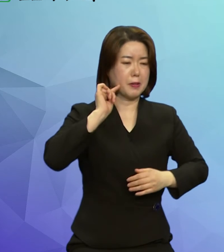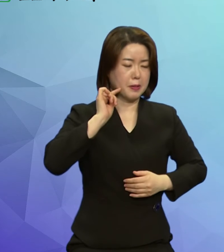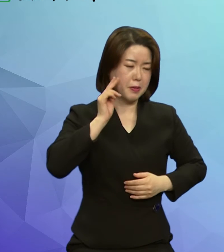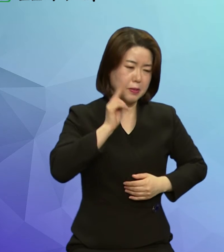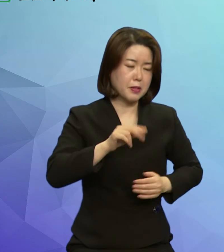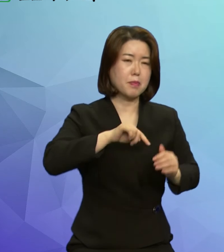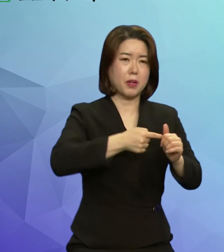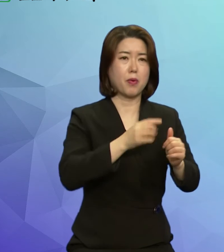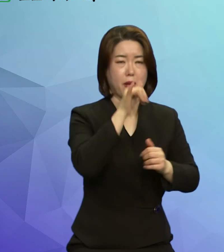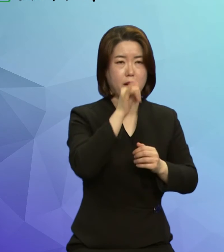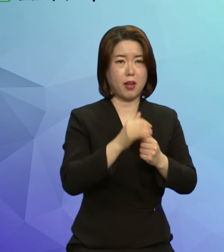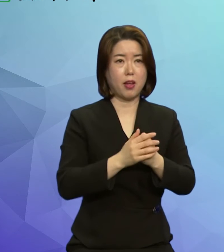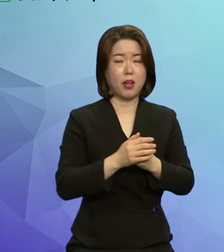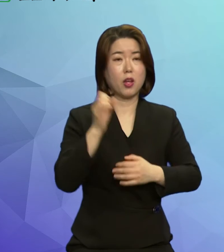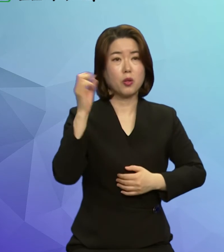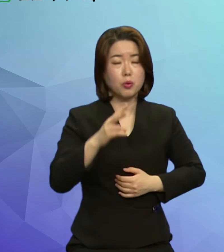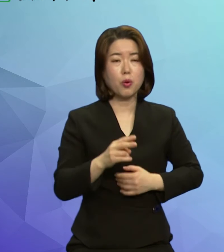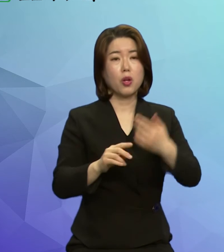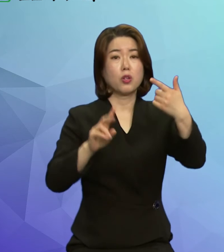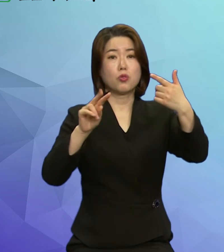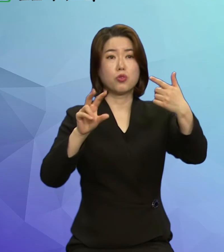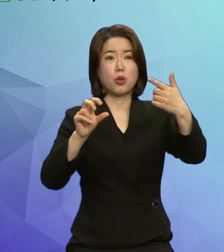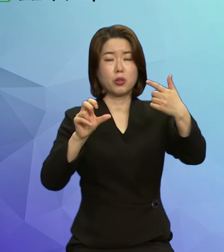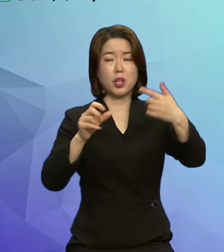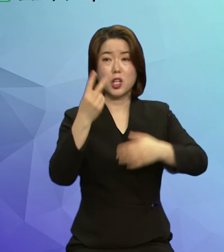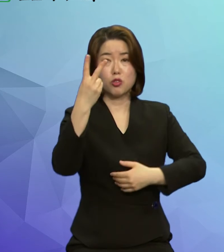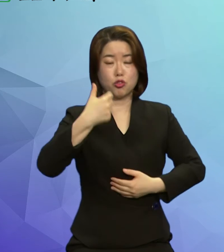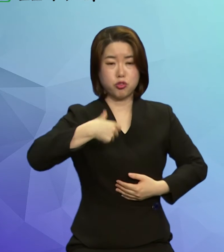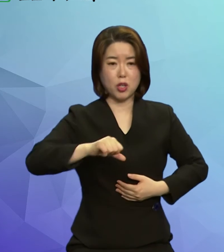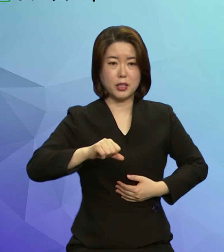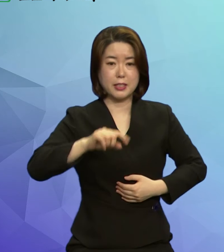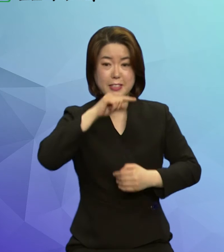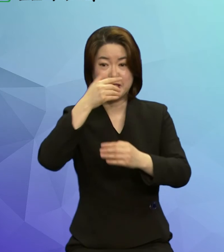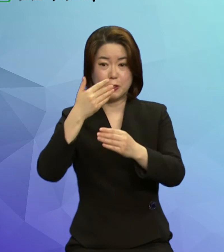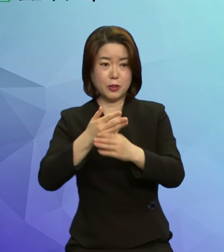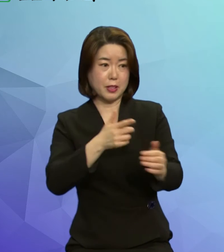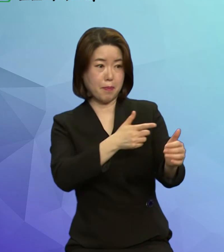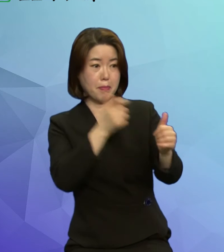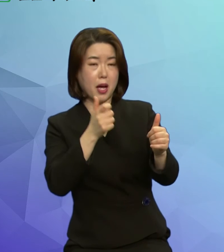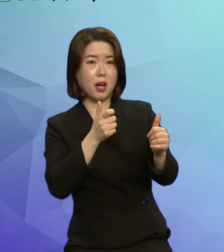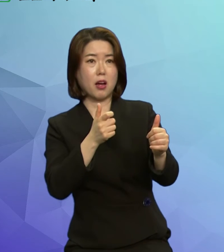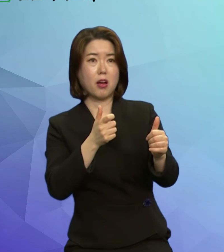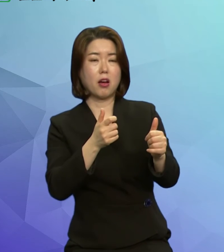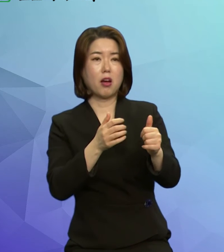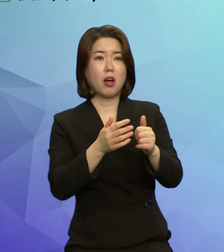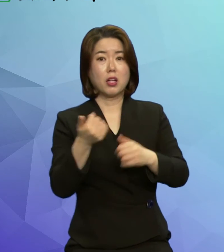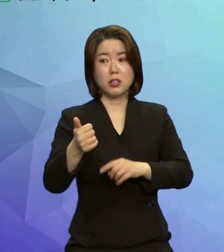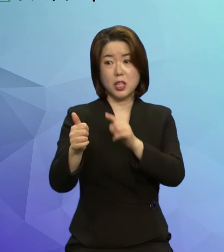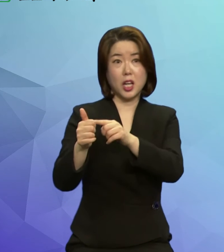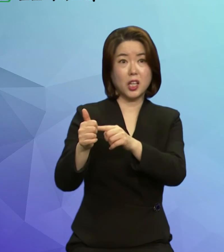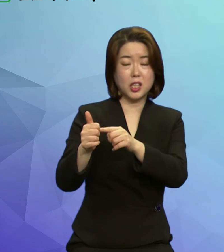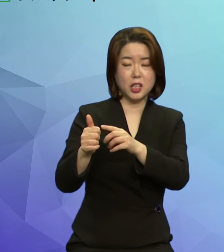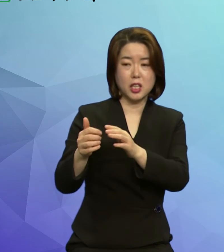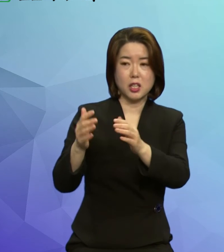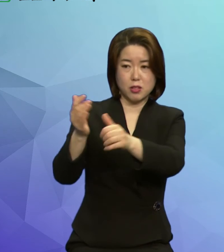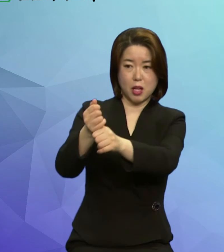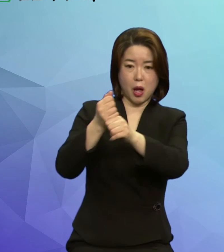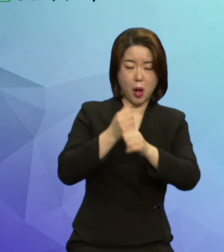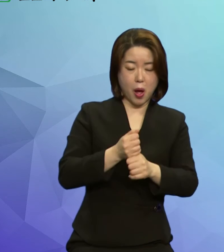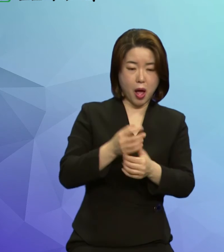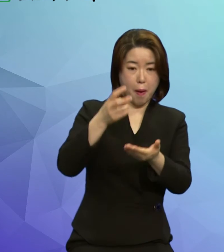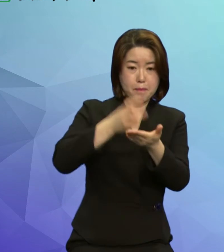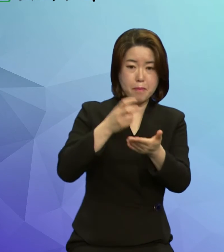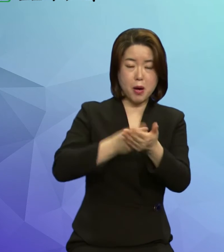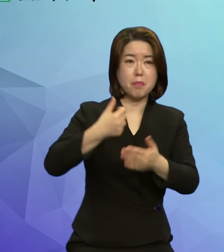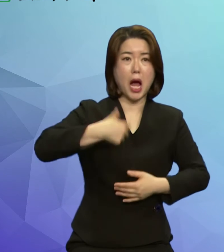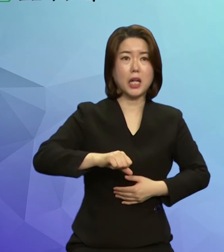공산당원에게 두 아들 총살 순교했습니다. 그런데 그 공산당원을 양자 삼아서 살려주었어요. 그런데